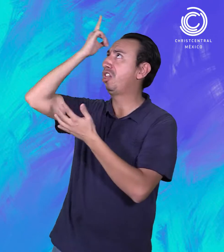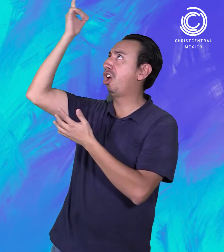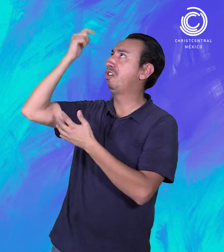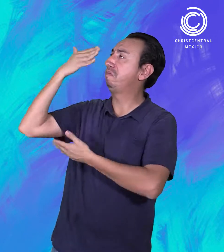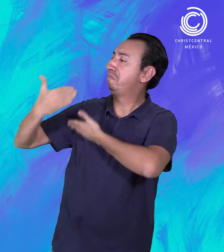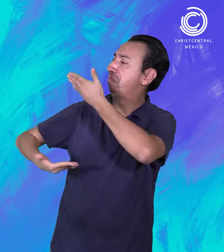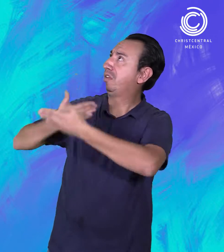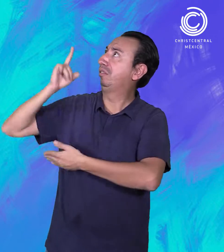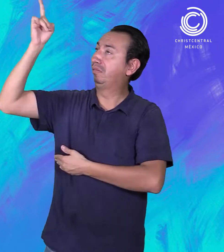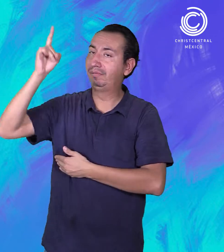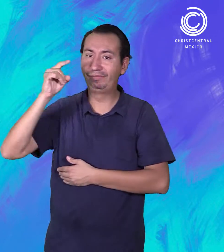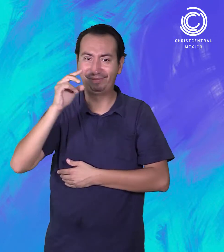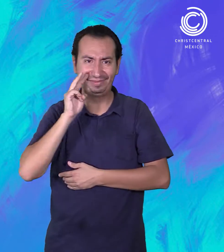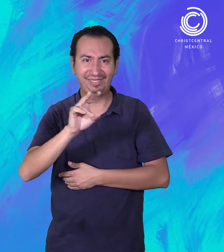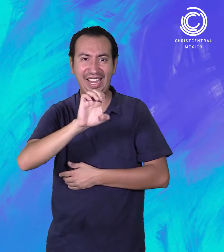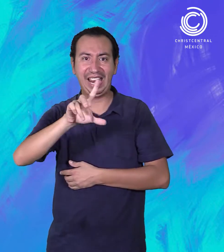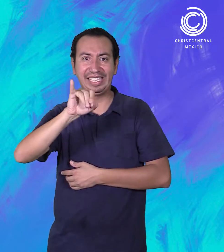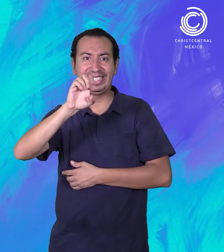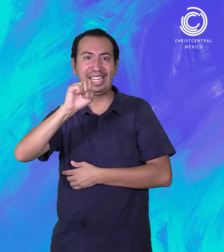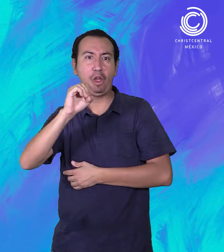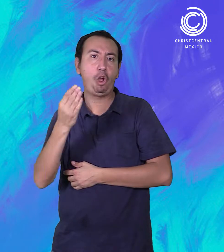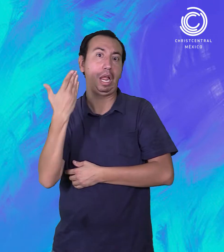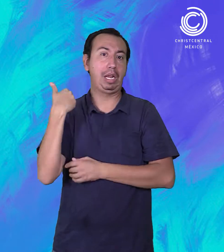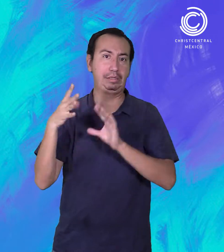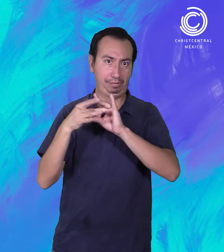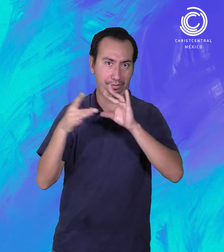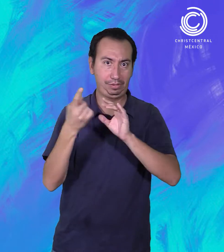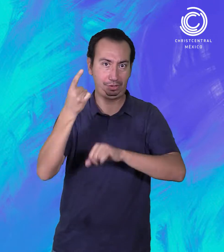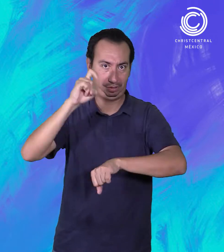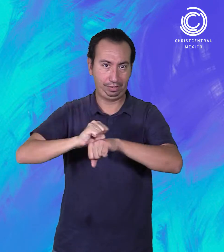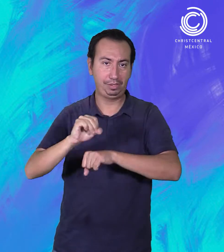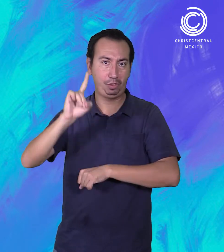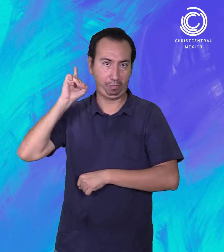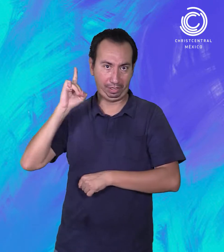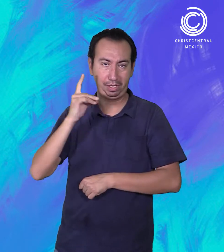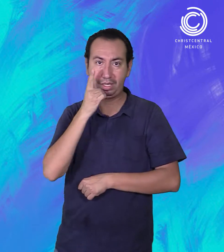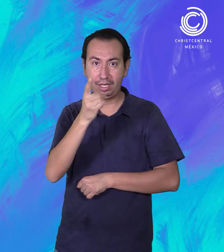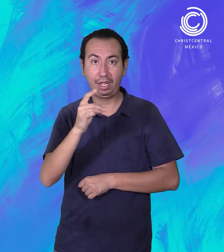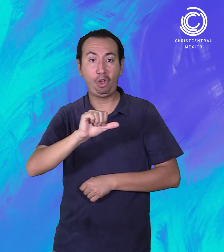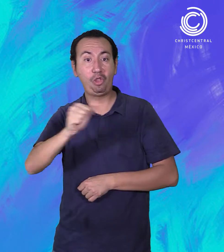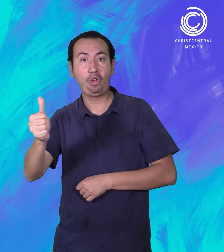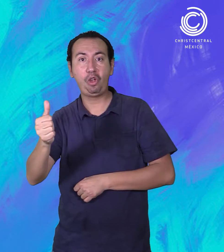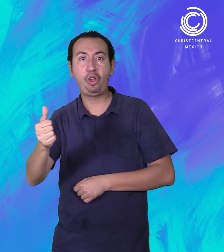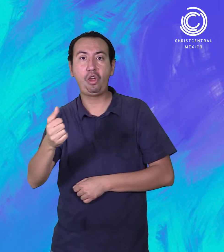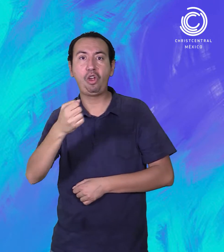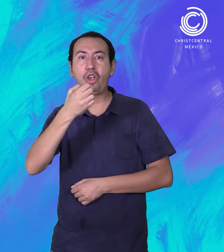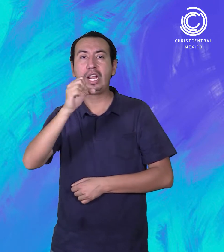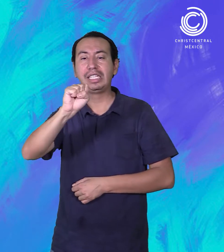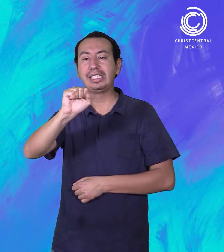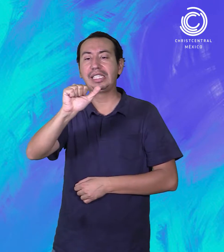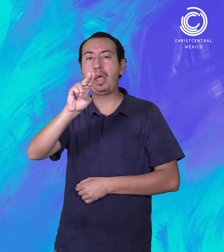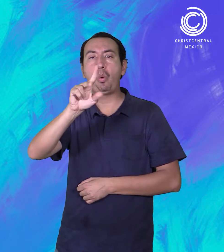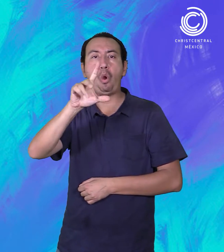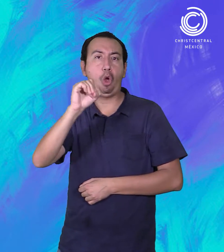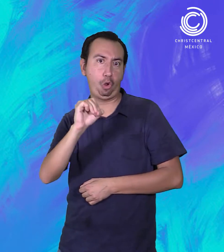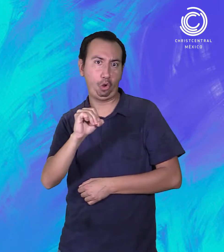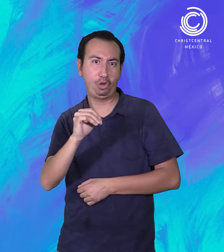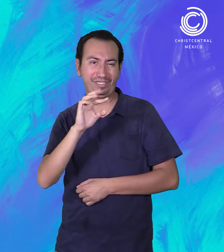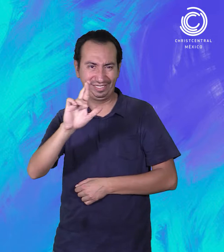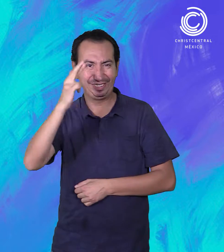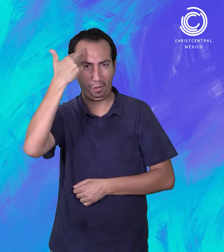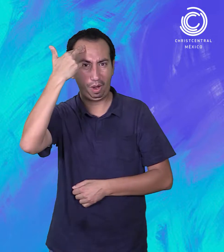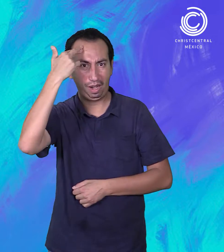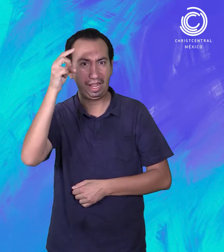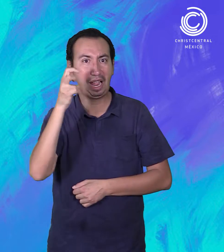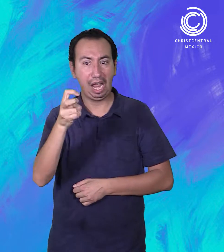esto sería el caso del apóstol Pablo, que antes de ser el apóstol Pablo era Saulo de Tarso,